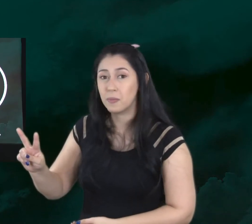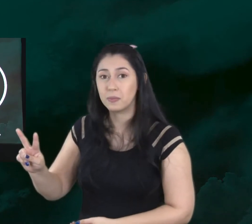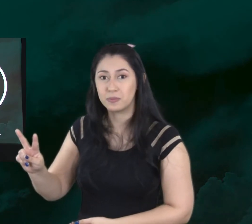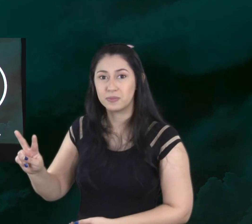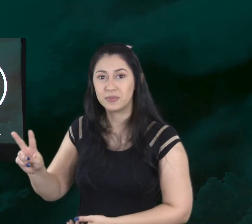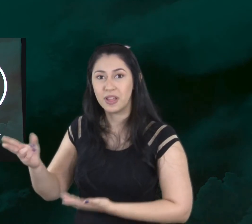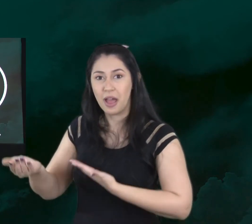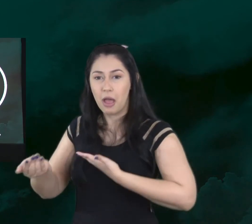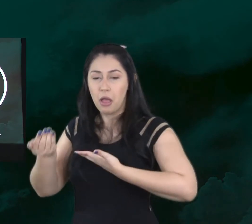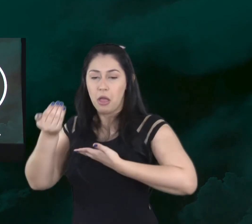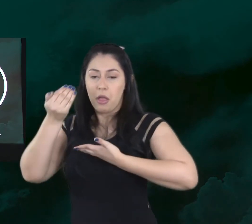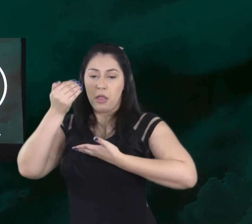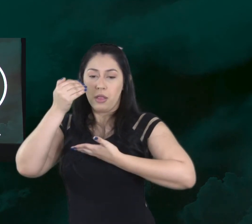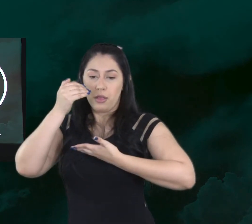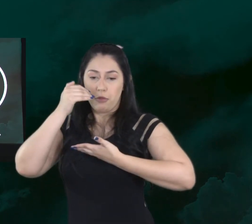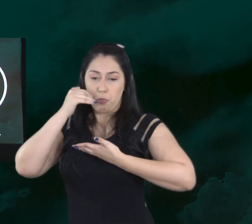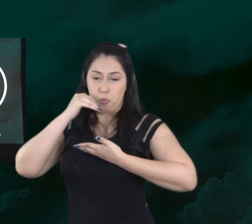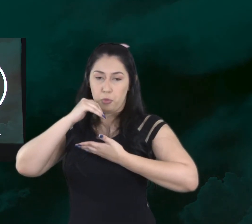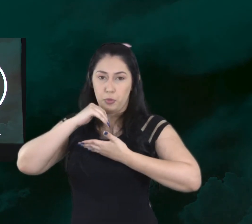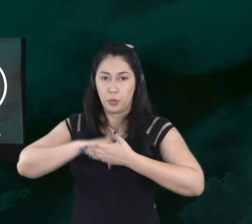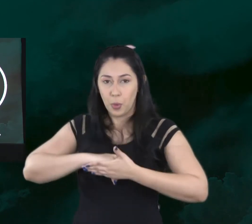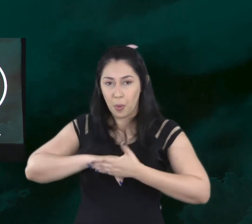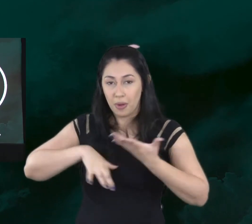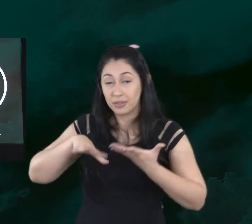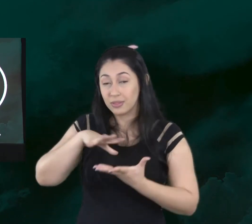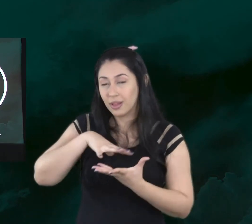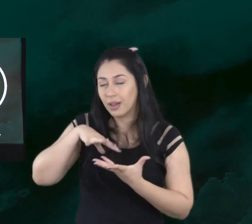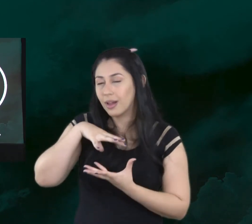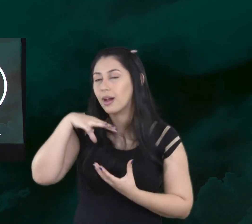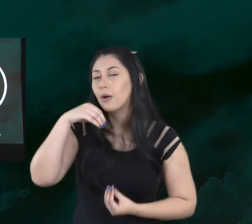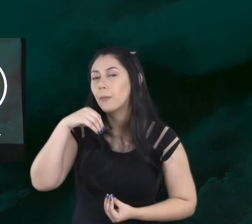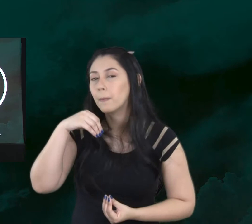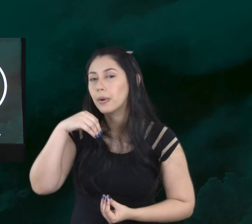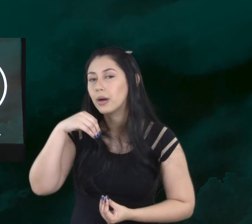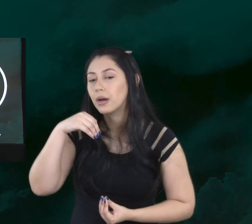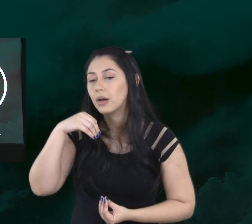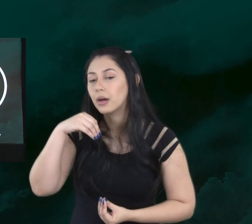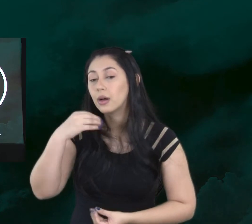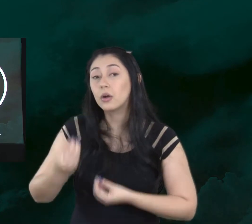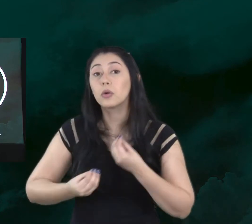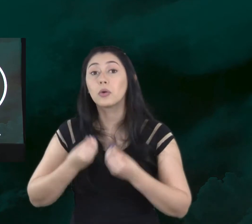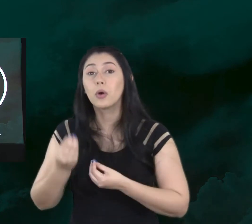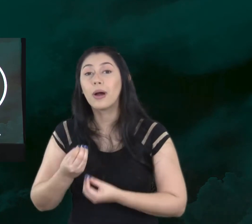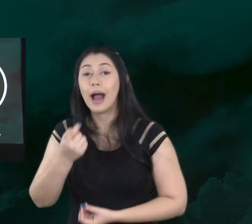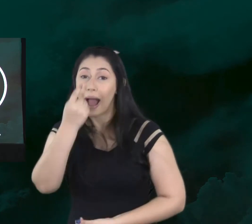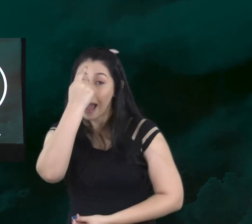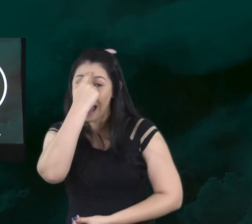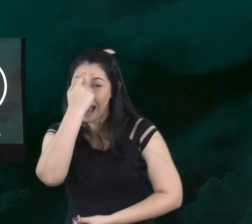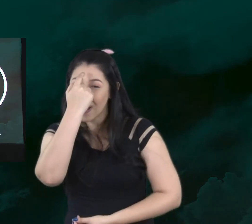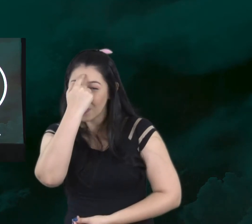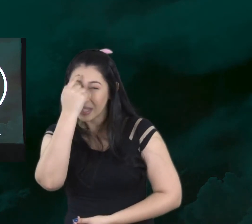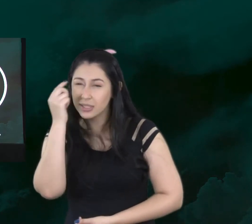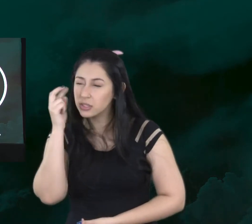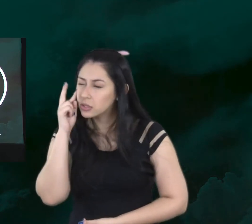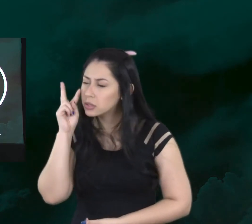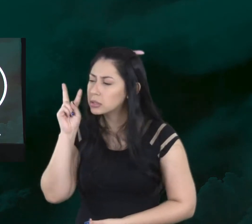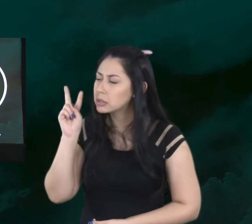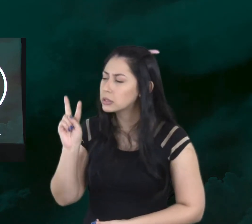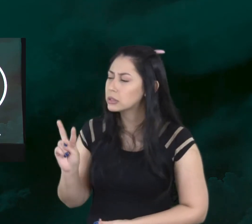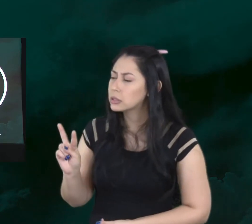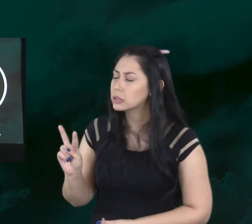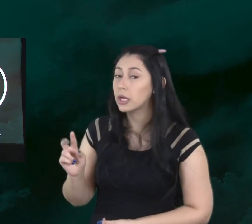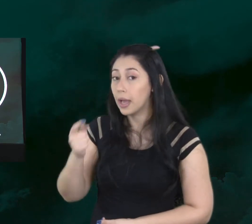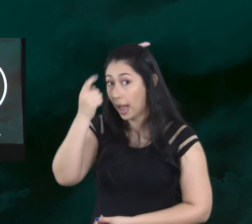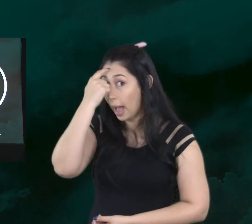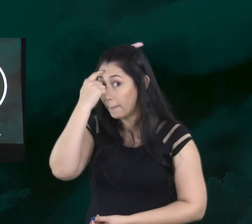da sua alma. E quem recebe primeiramente na alma é a mente. A mente é a parte